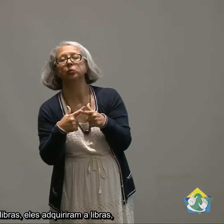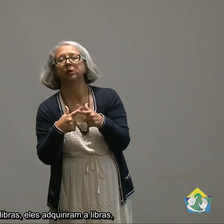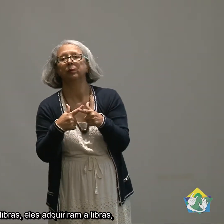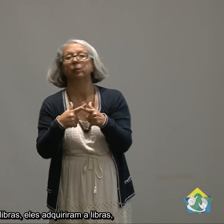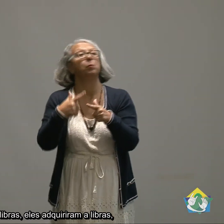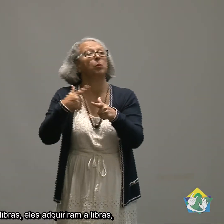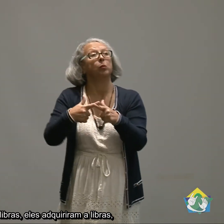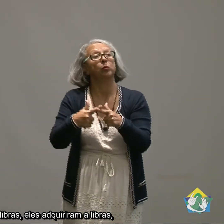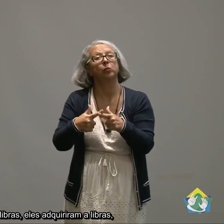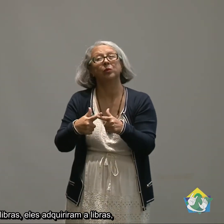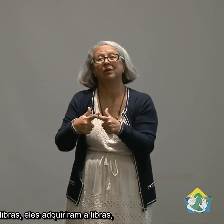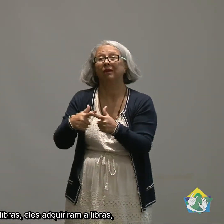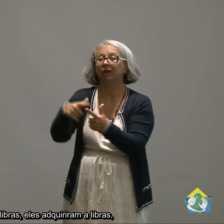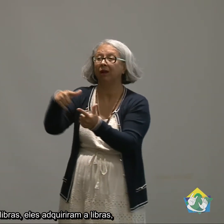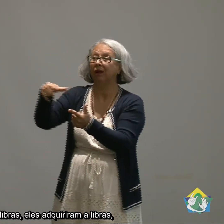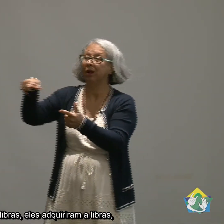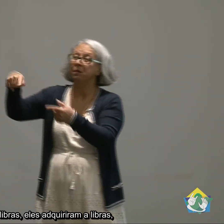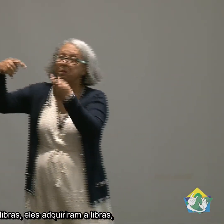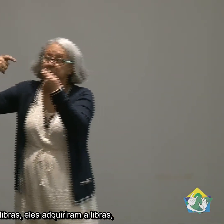Libras. Eles adquiriram a Libras.